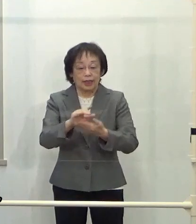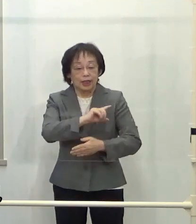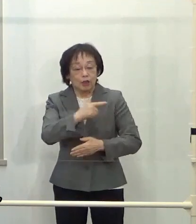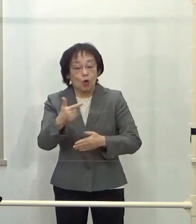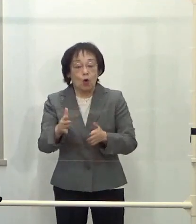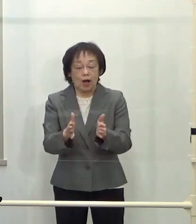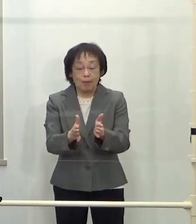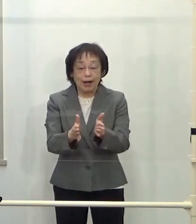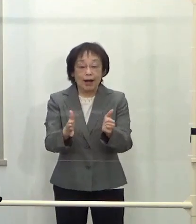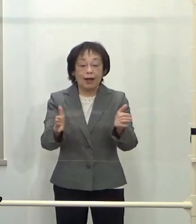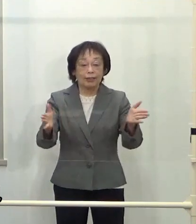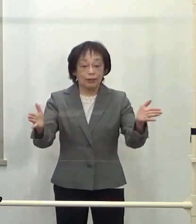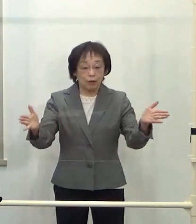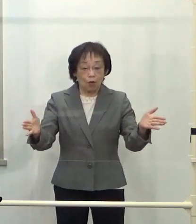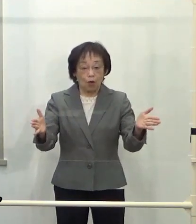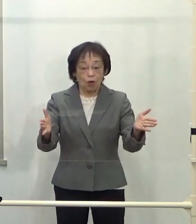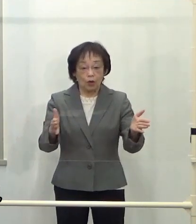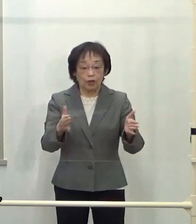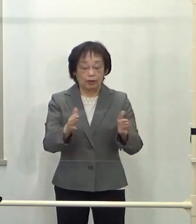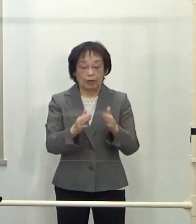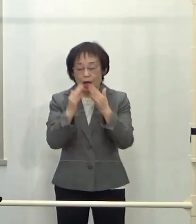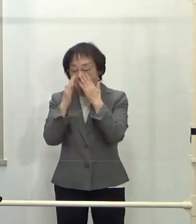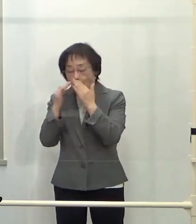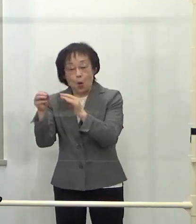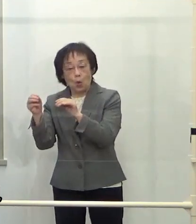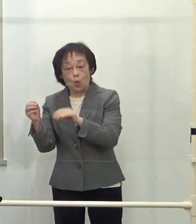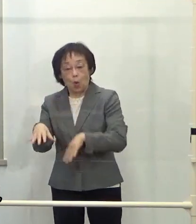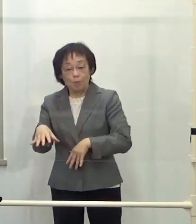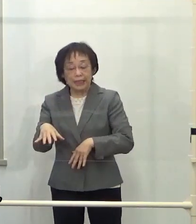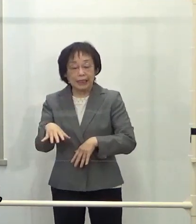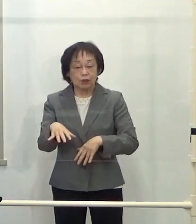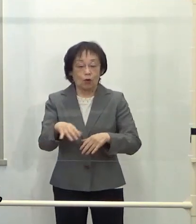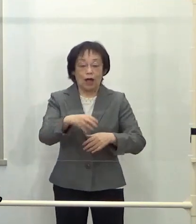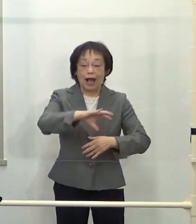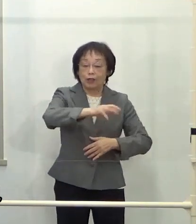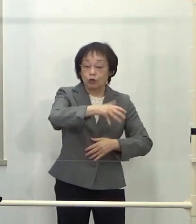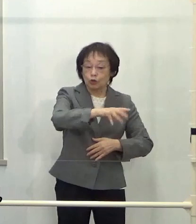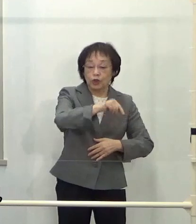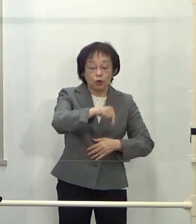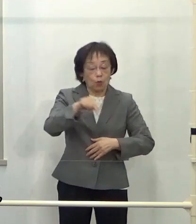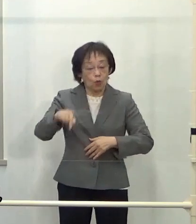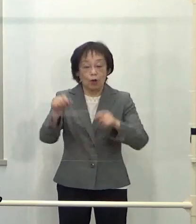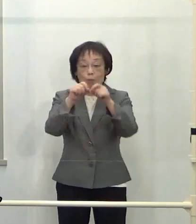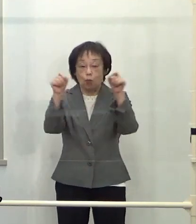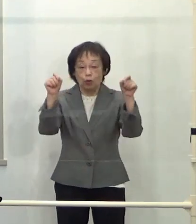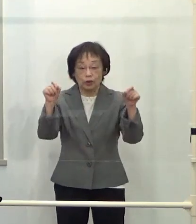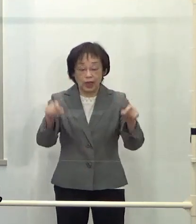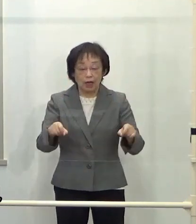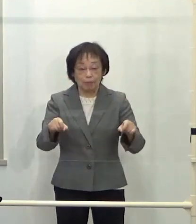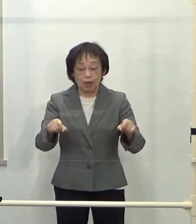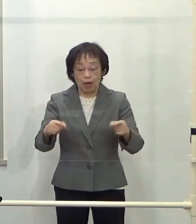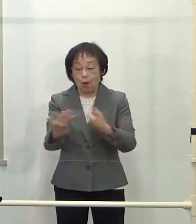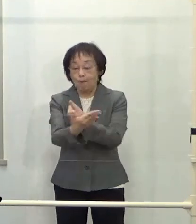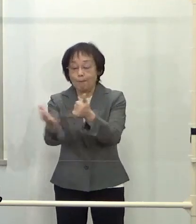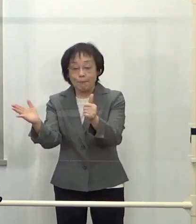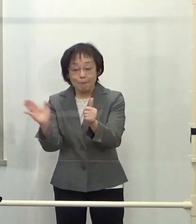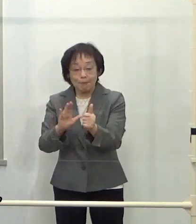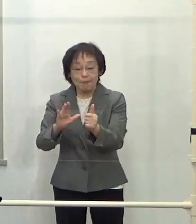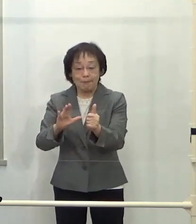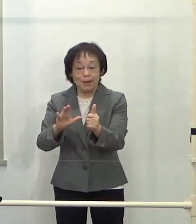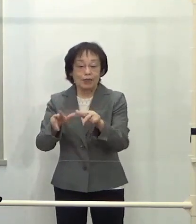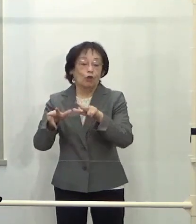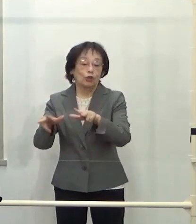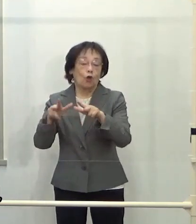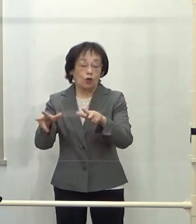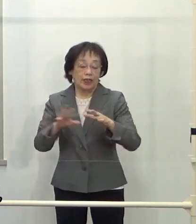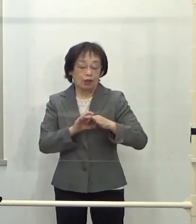ありますが、ゴミとか水道とかそういう問題でもですね、周辺の自治体ともしっかりと連